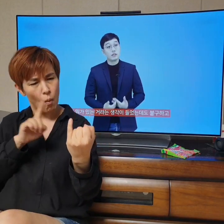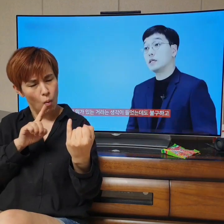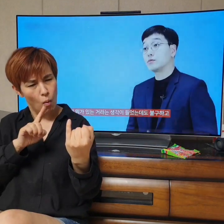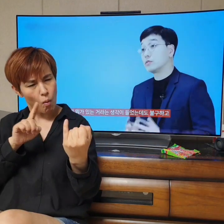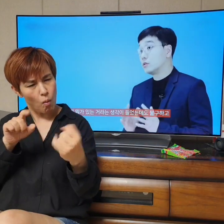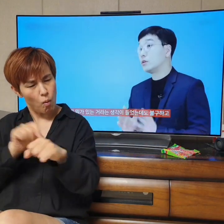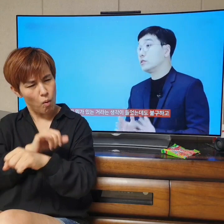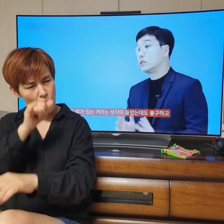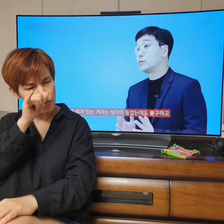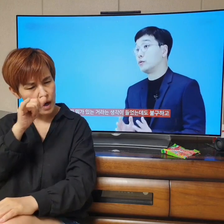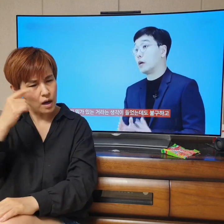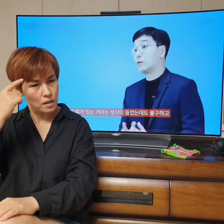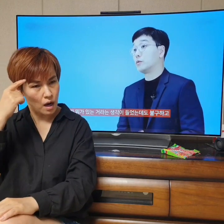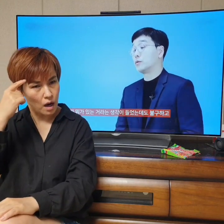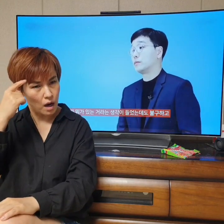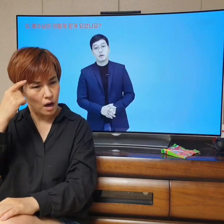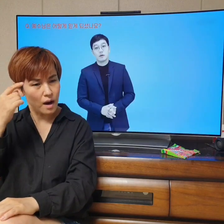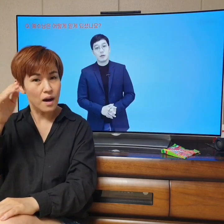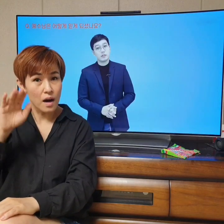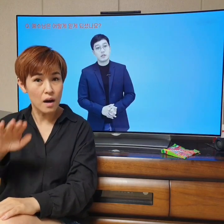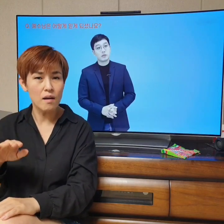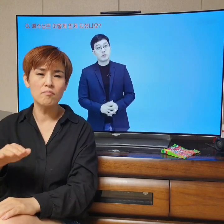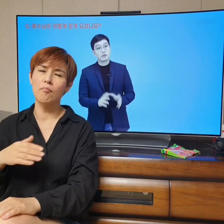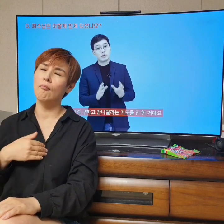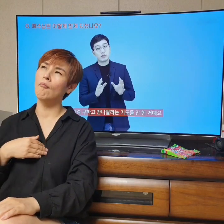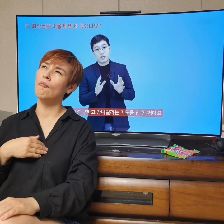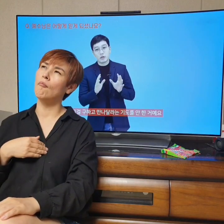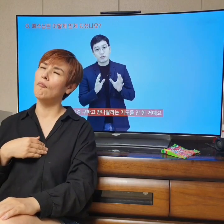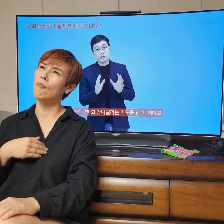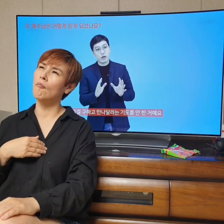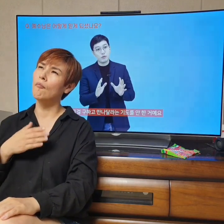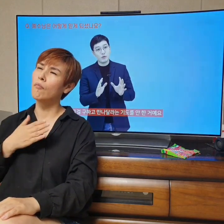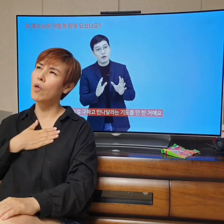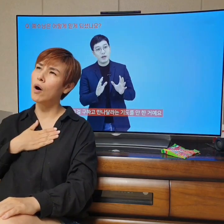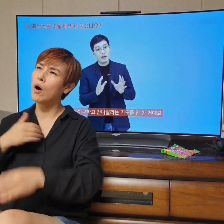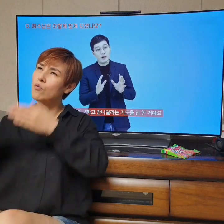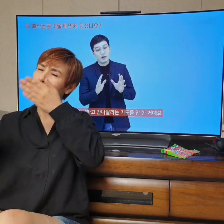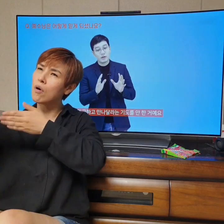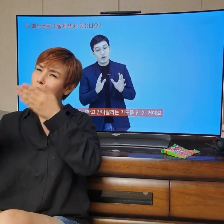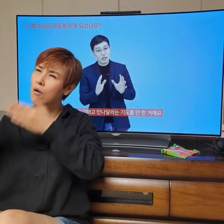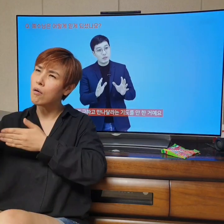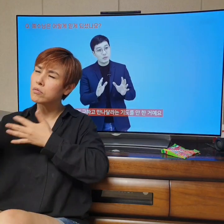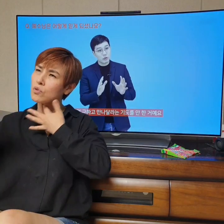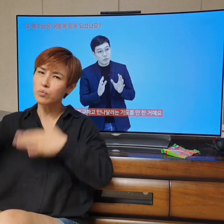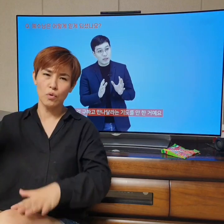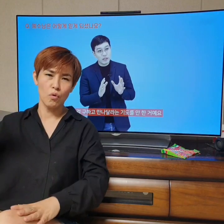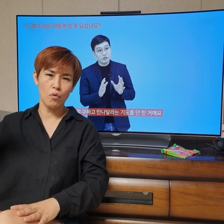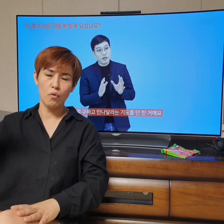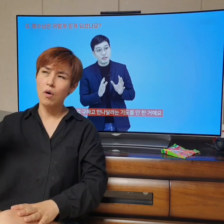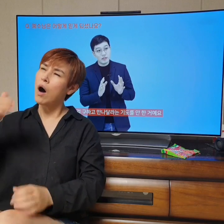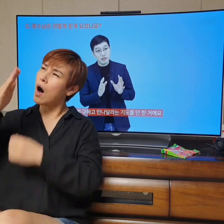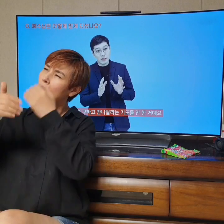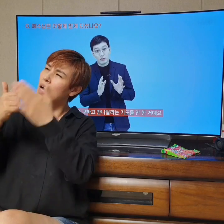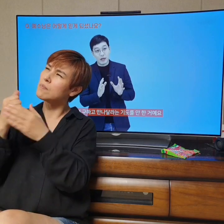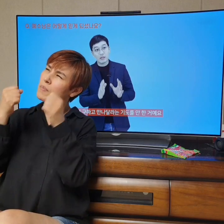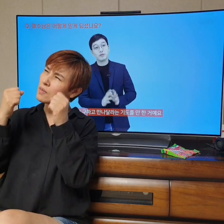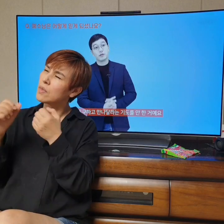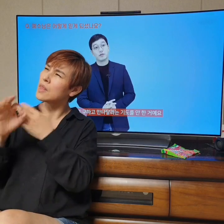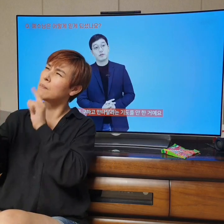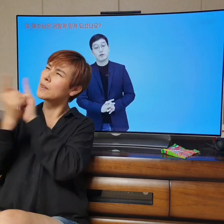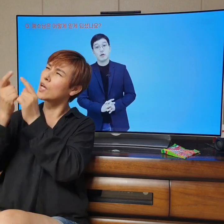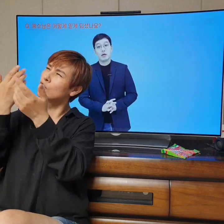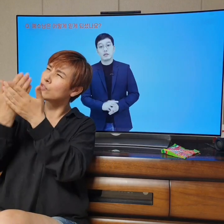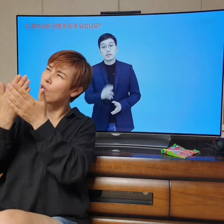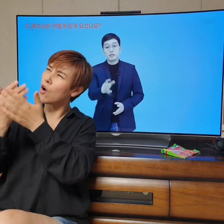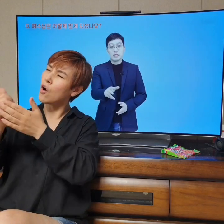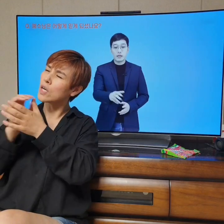있는 거지라는 생각도 들었는데도 불구하고 가만히 생각해보니까 그걸 제가 구하고 그 하나님 있으면 저도 만나주세요. 이게 기도를 안 했던